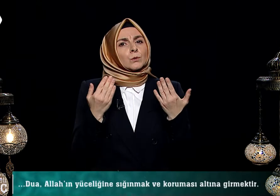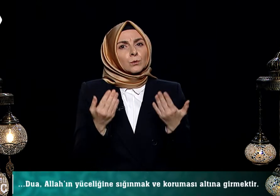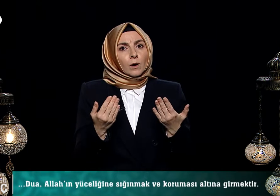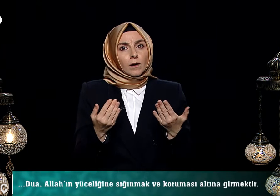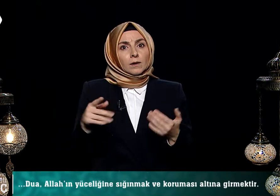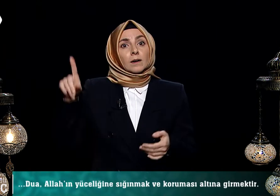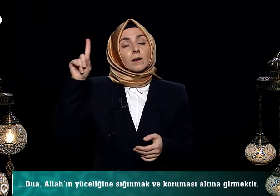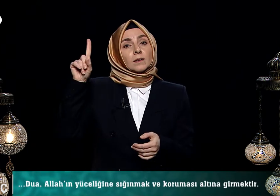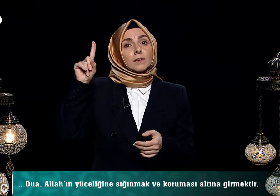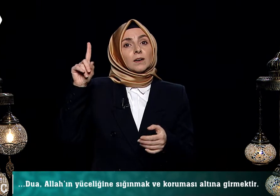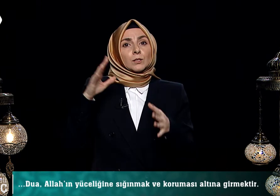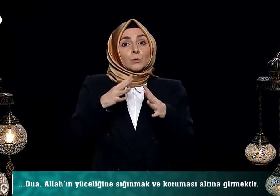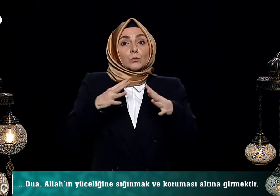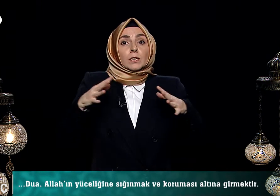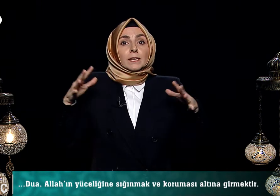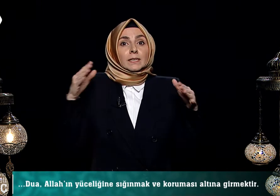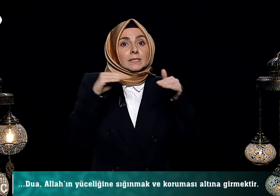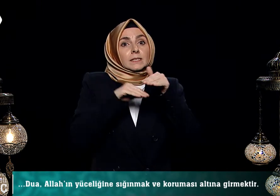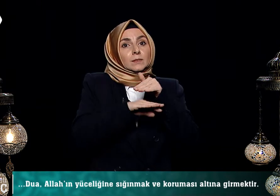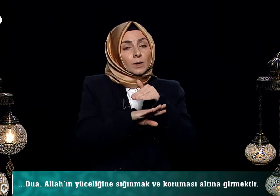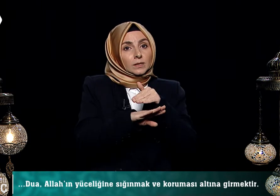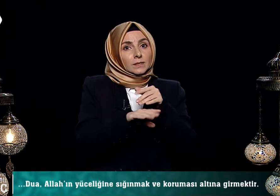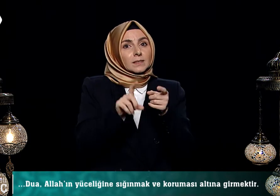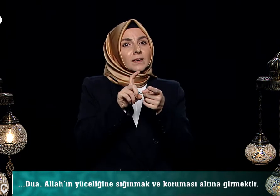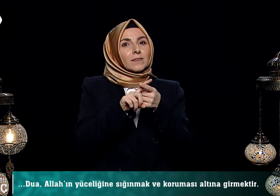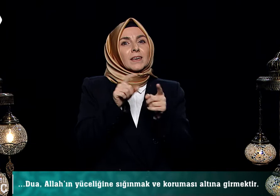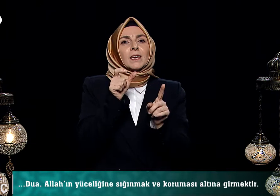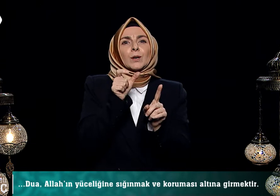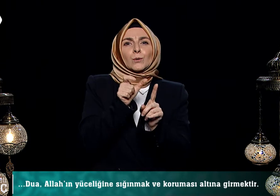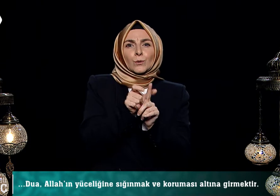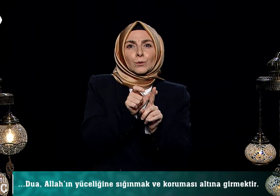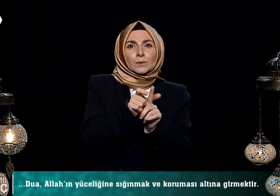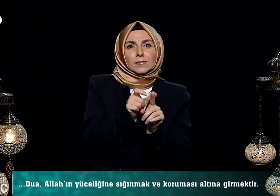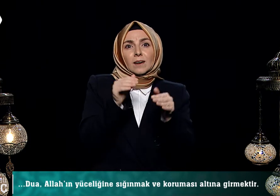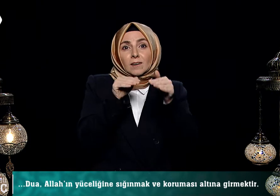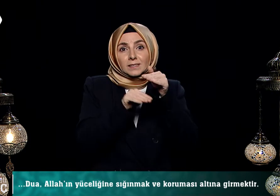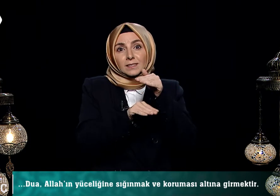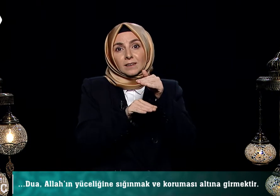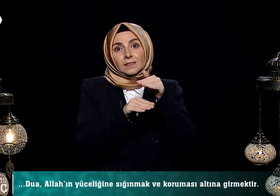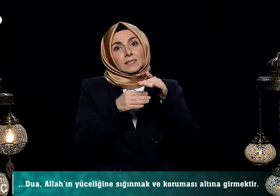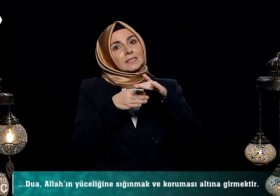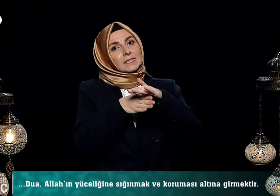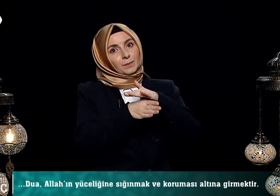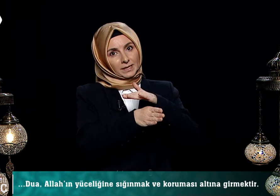Dua, Allah'ın yüceliğine sığınmak ve koruması altına girmektir.